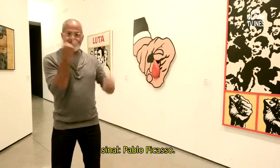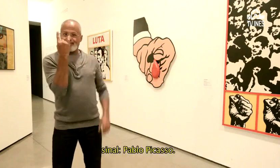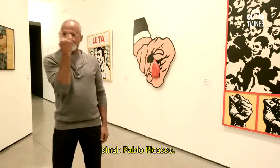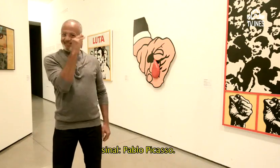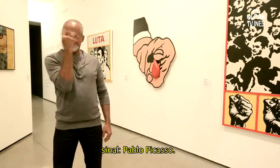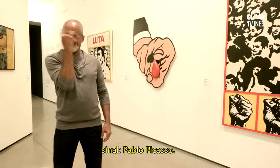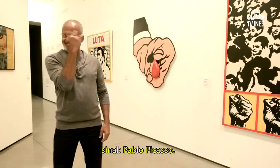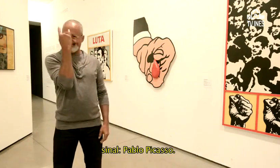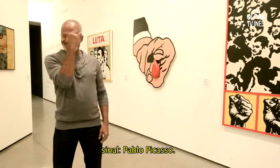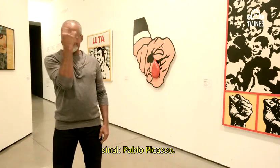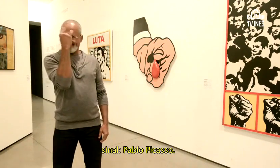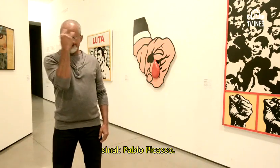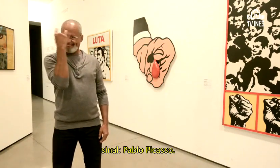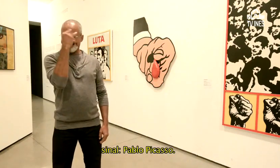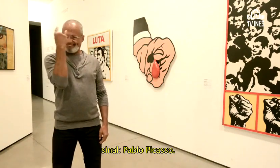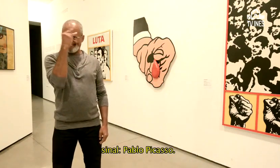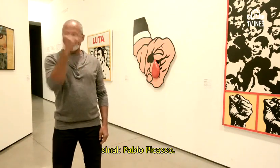Sinal, Pablo Picasso.